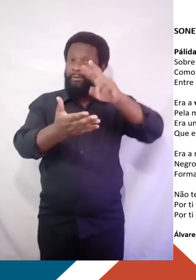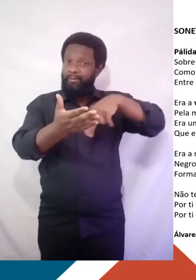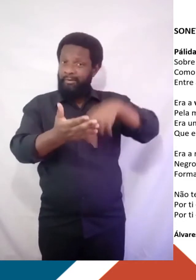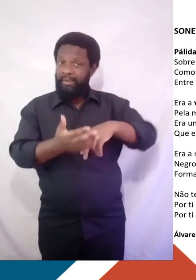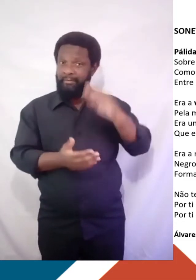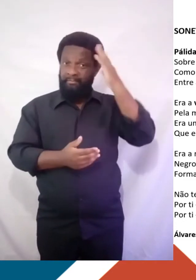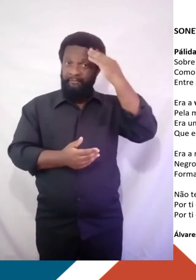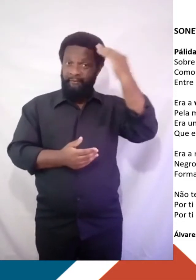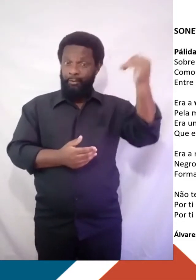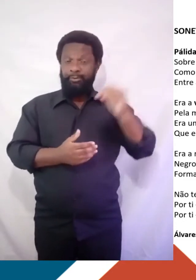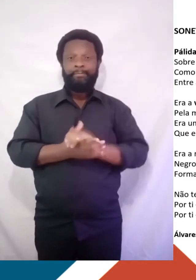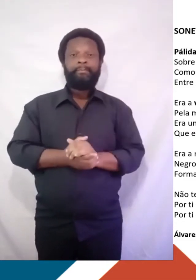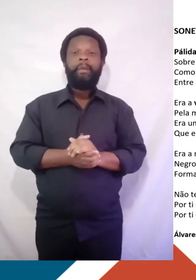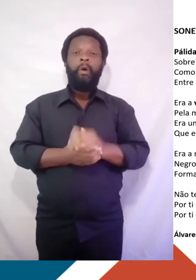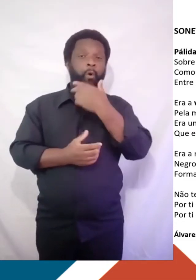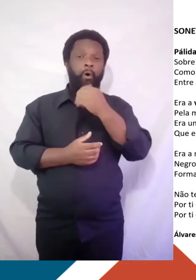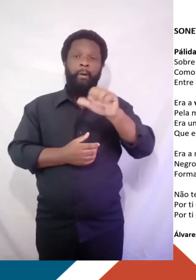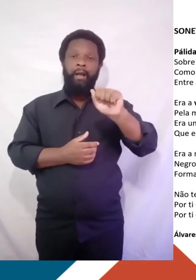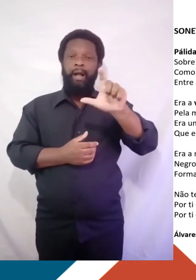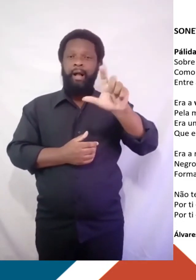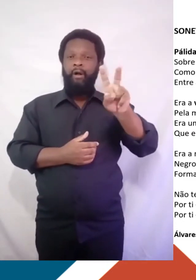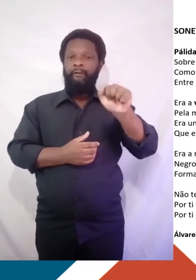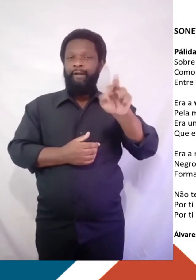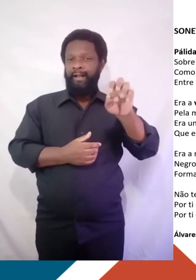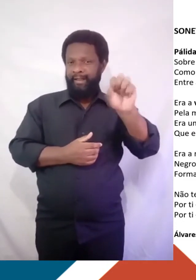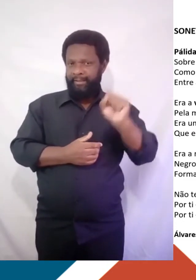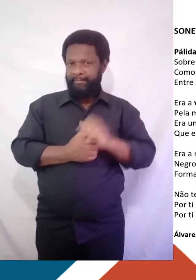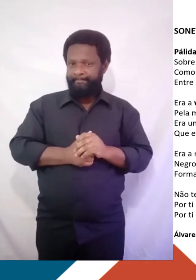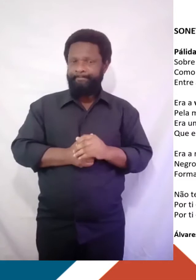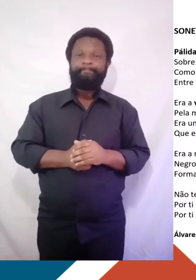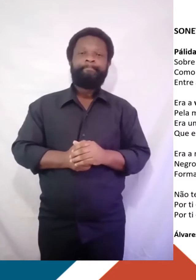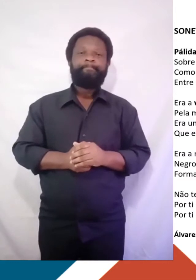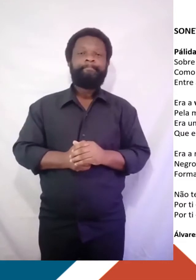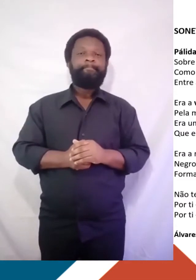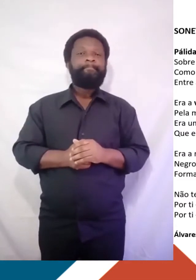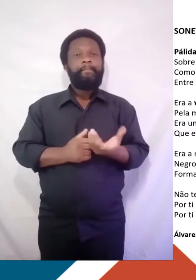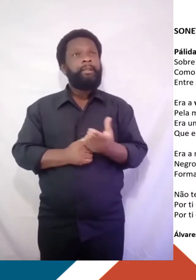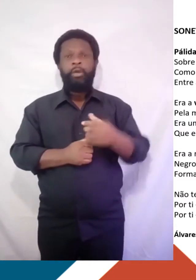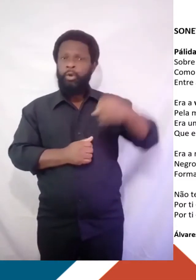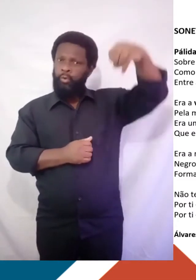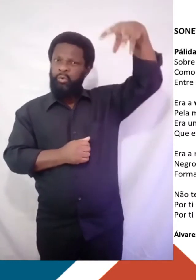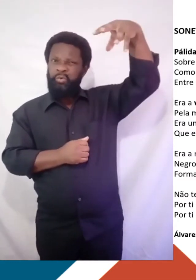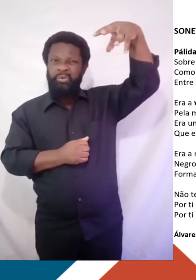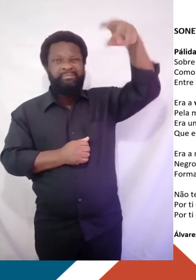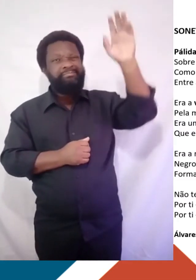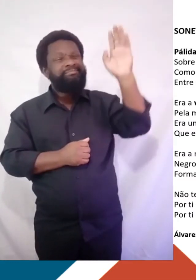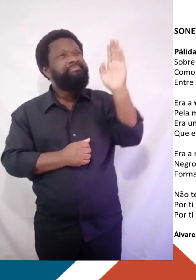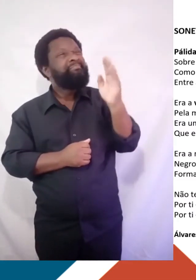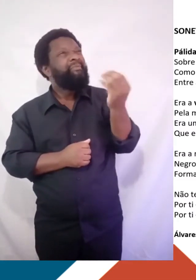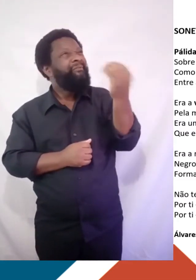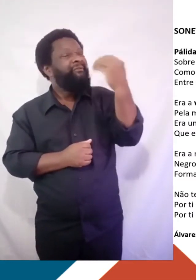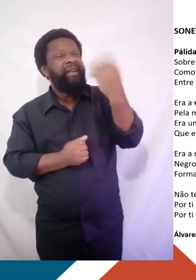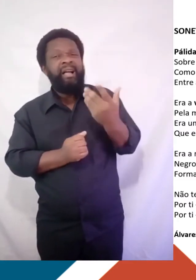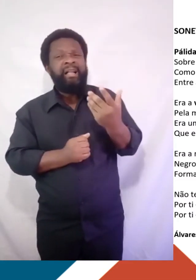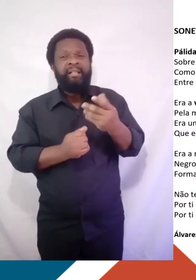mais importantes do ultrarromantismo, Álvares de Azevedo. Soneto. Pálida a luz da lâmpada sombria,